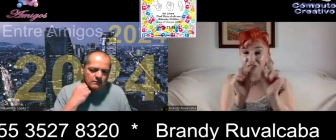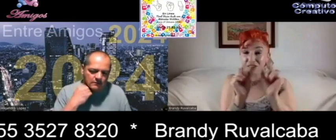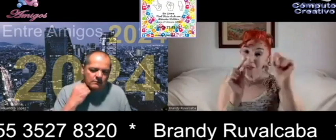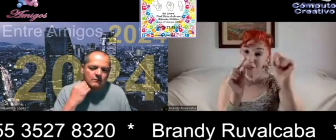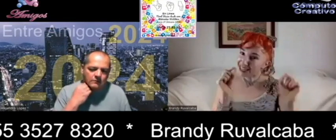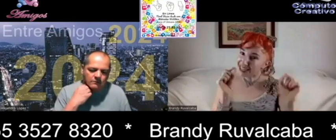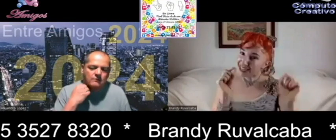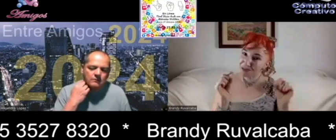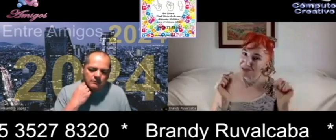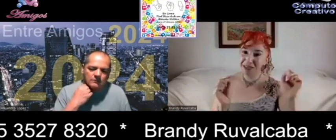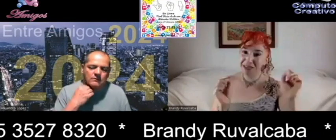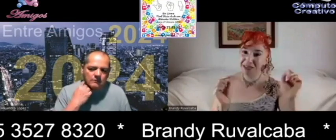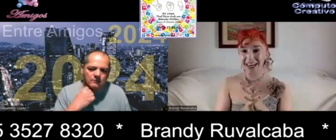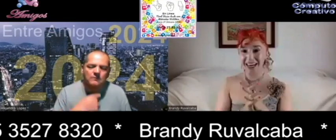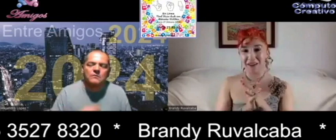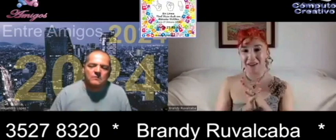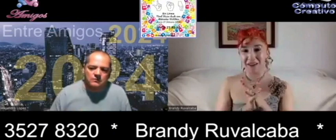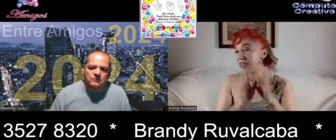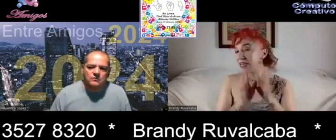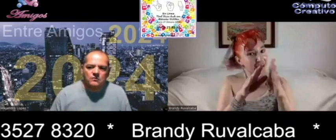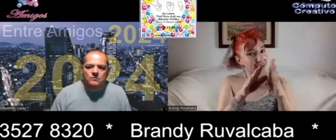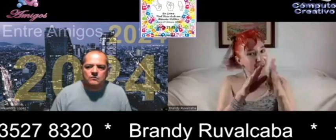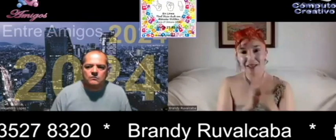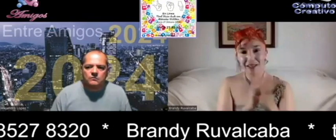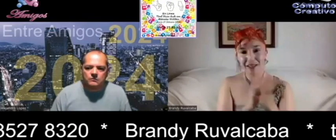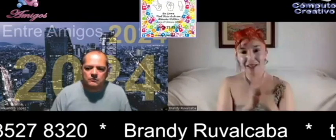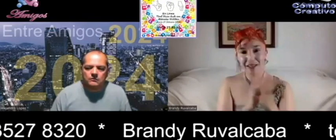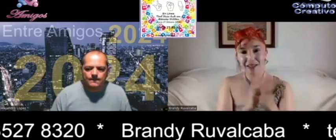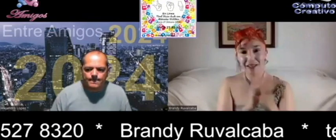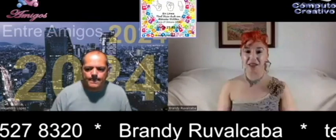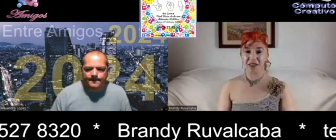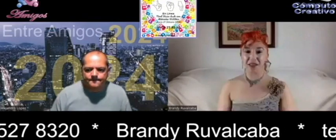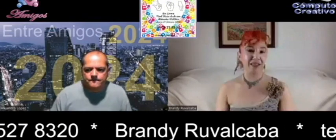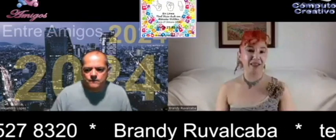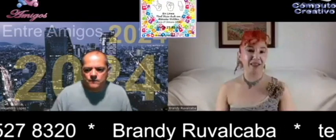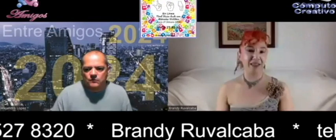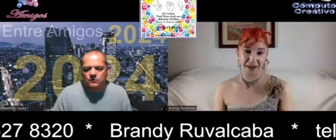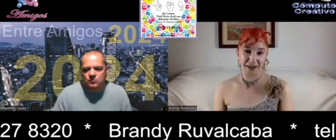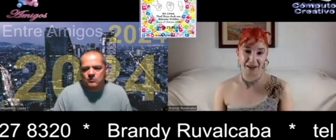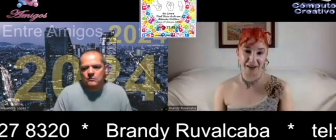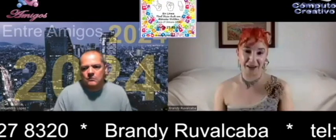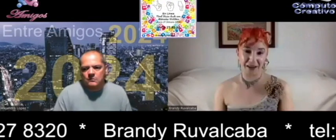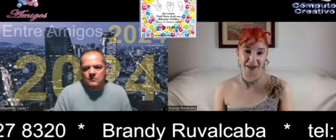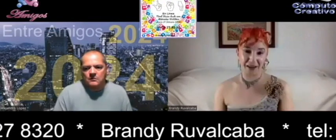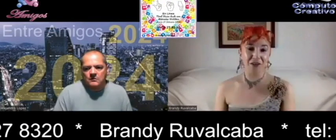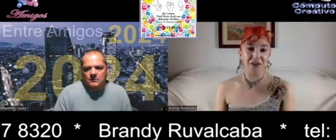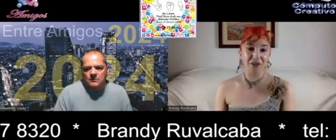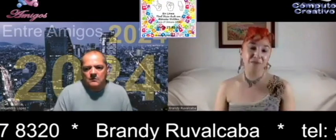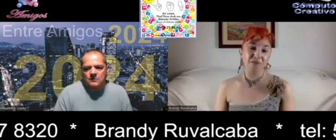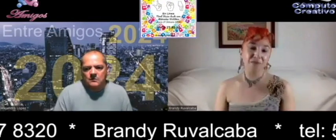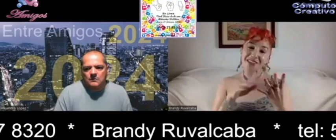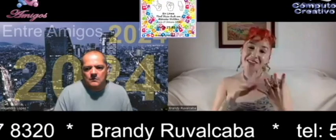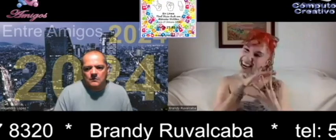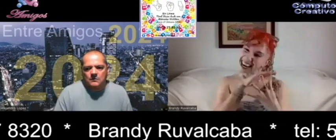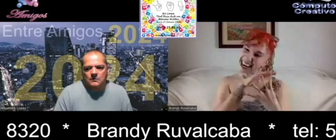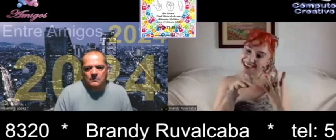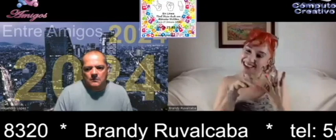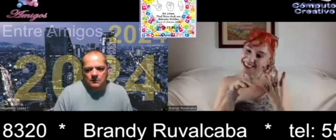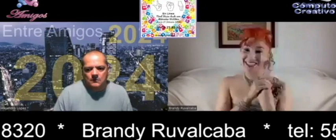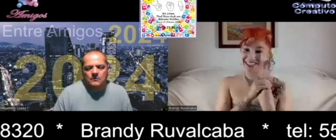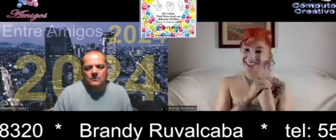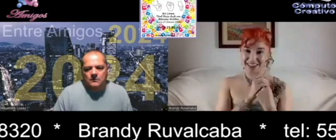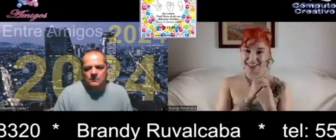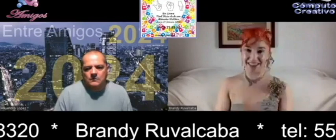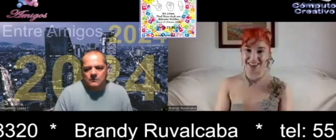como diferentes formas de árabe. Y exactamente así como lo está, como el ejemplo que diste, tal cual. Entonces, para eso es la lengua de